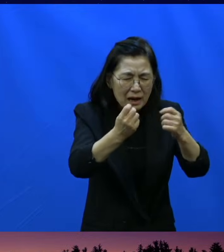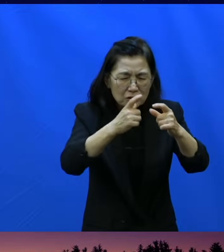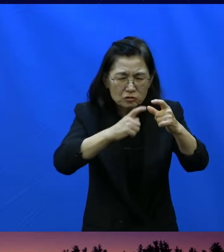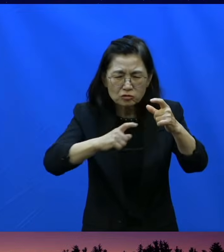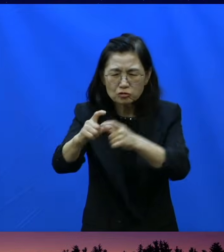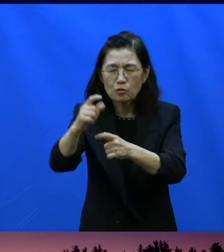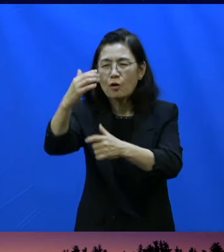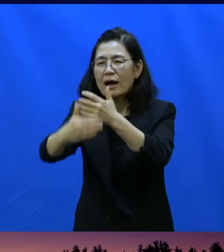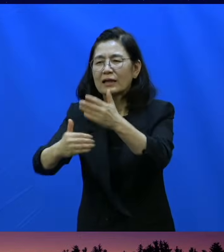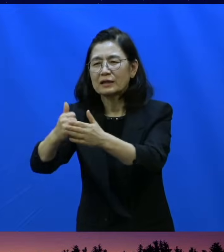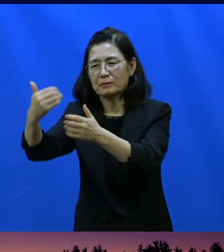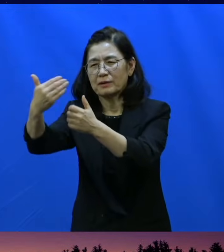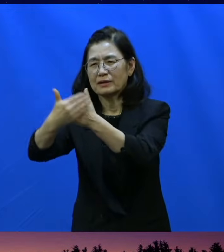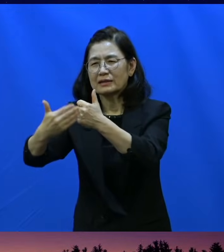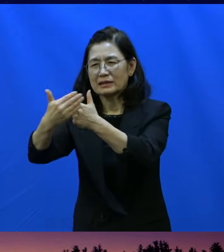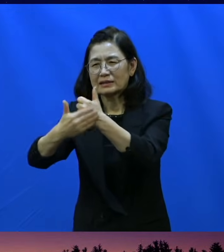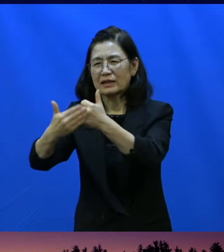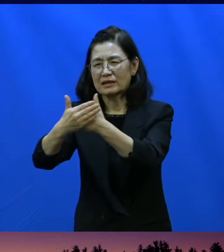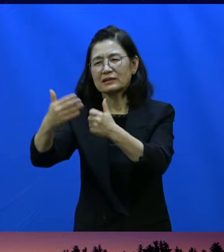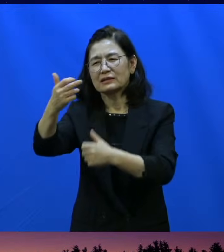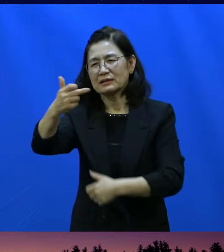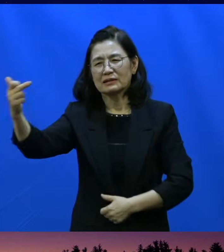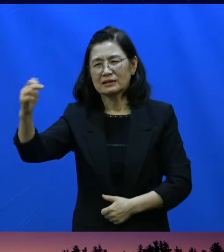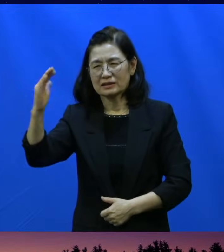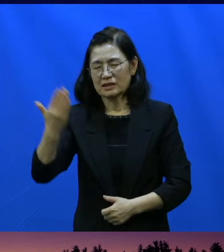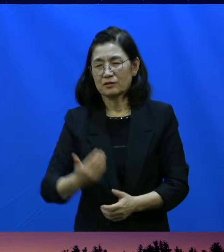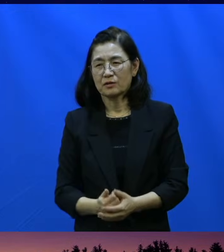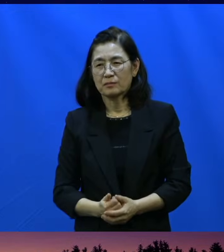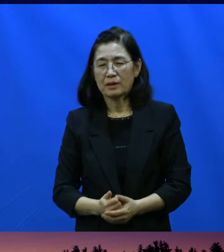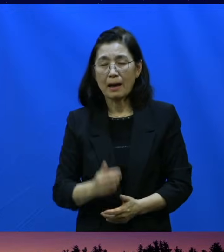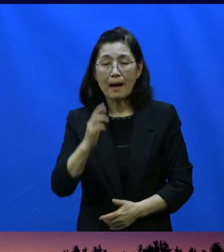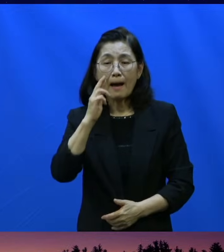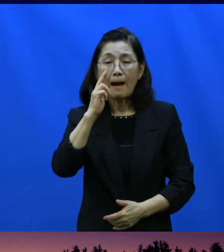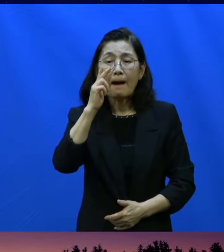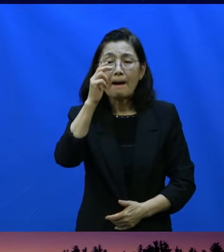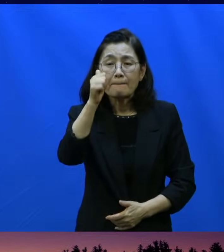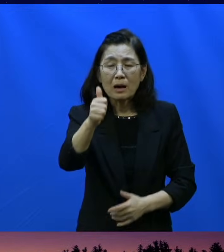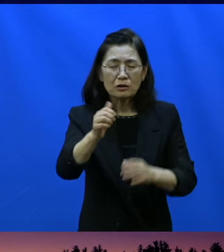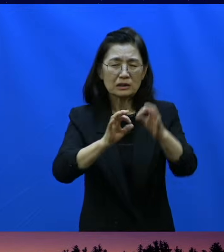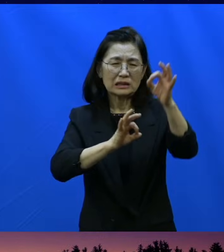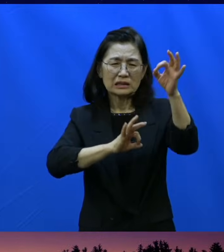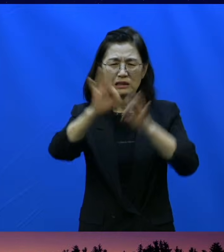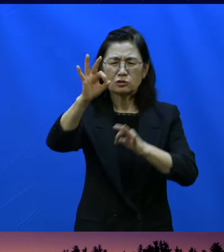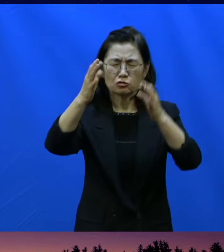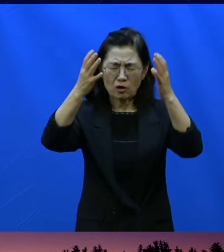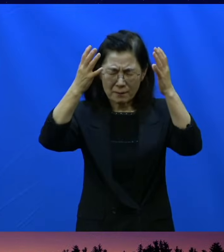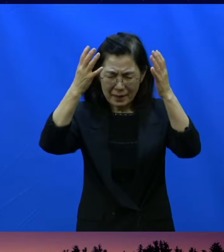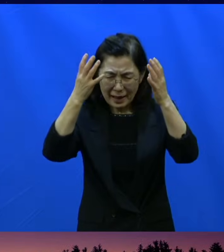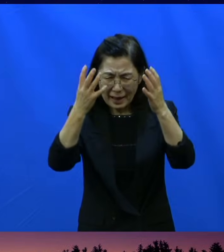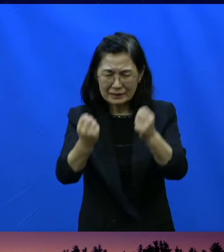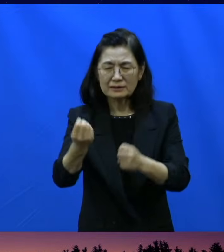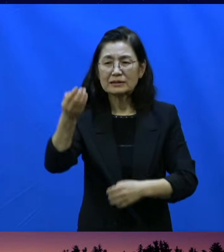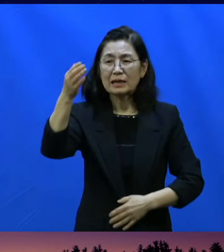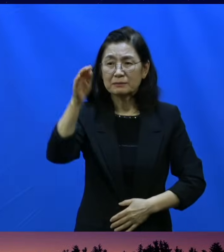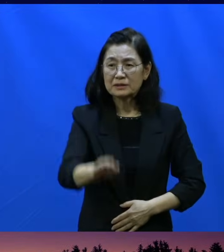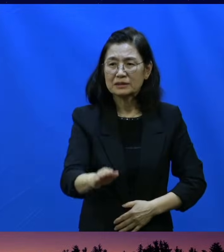그러니까 바울의 약점과 과거의 실수가 컸지만 그만큼 하나님의 은혜는 더 크게 역사한